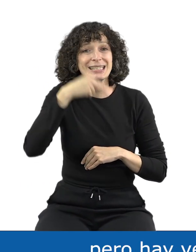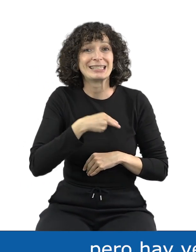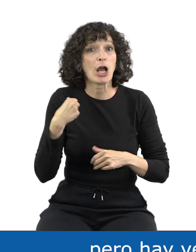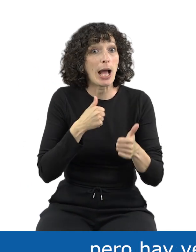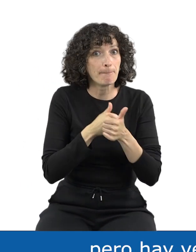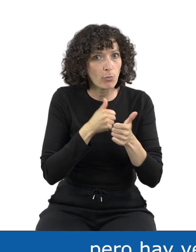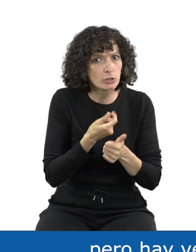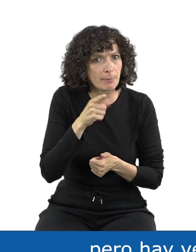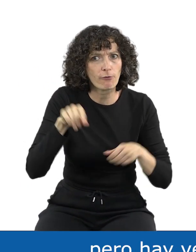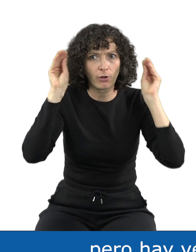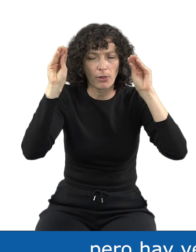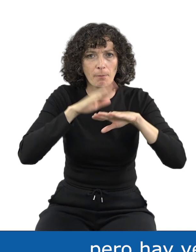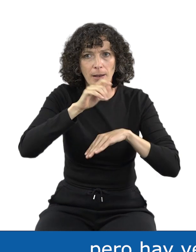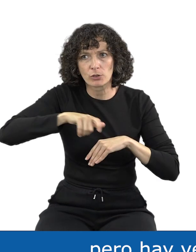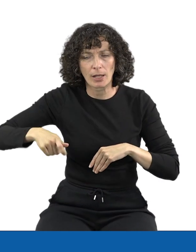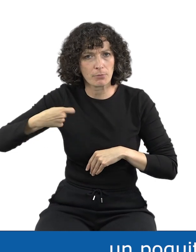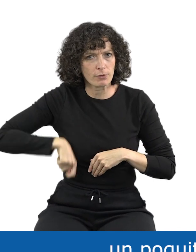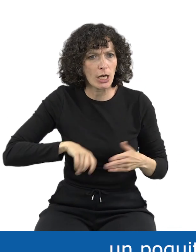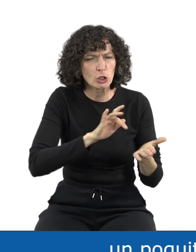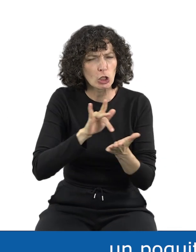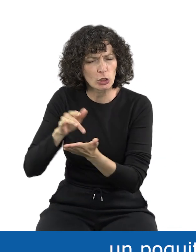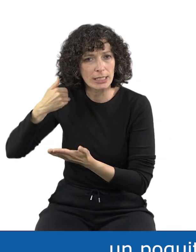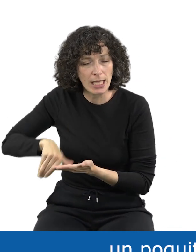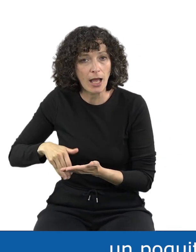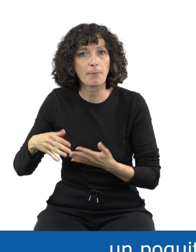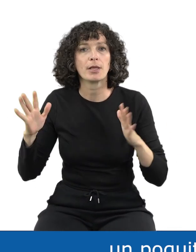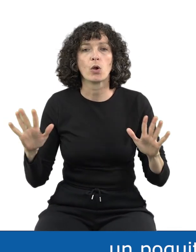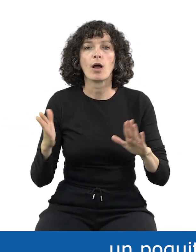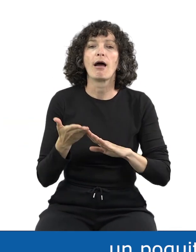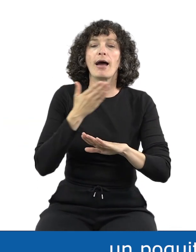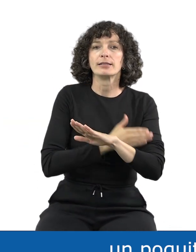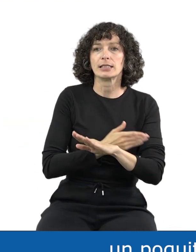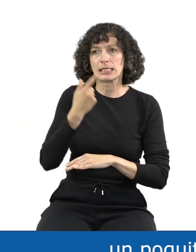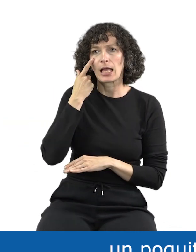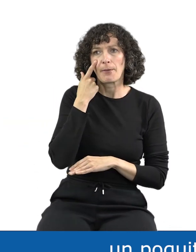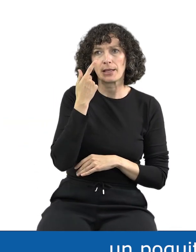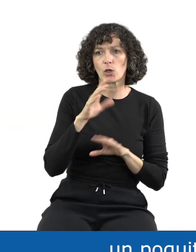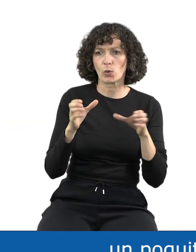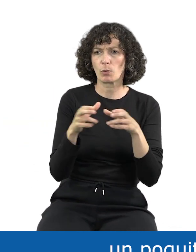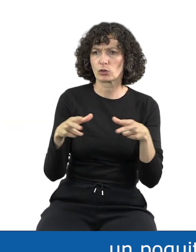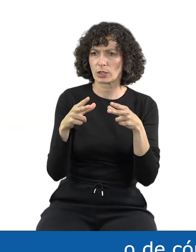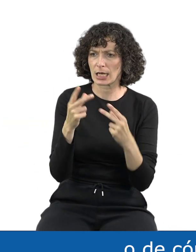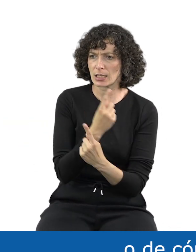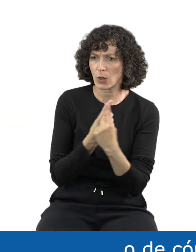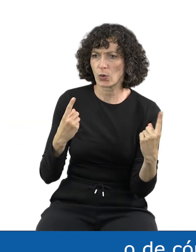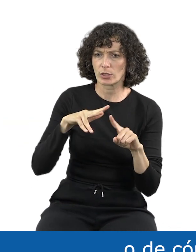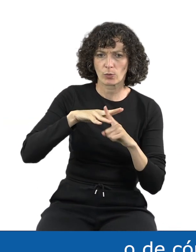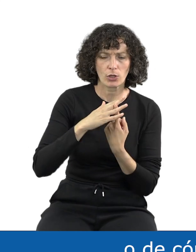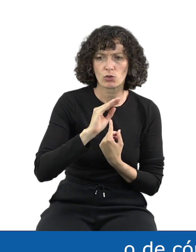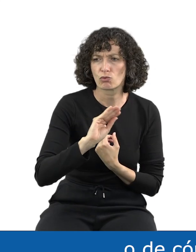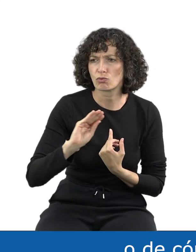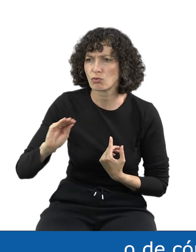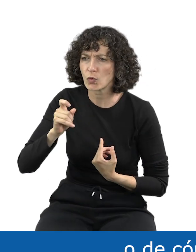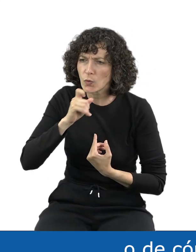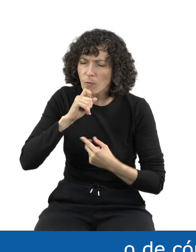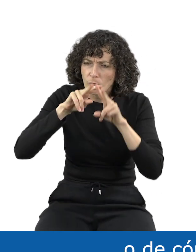tienes que ponerte a estudiar un poquito las circunstancias de ciertos grupos sociales, o bueno, de cómo